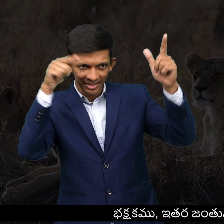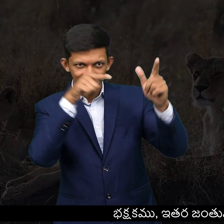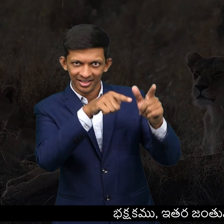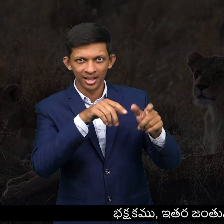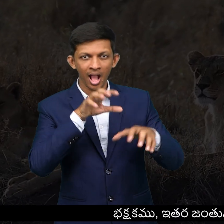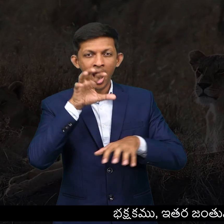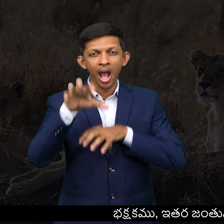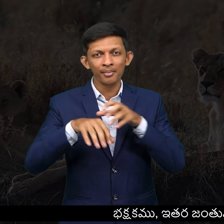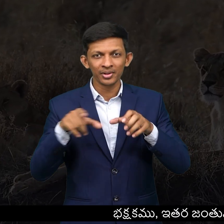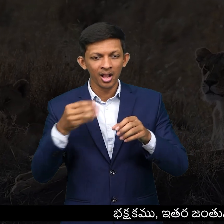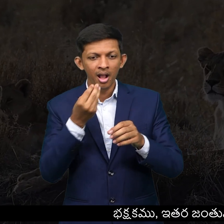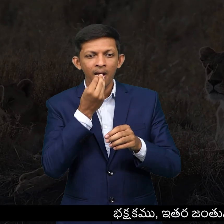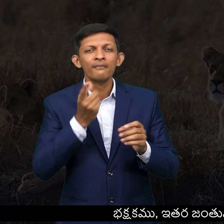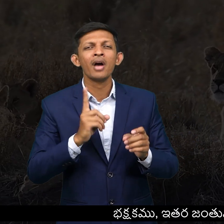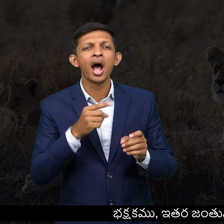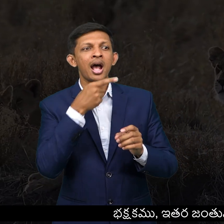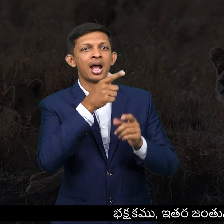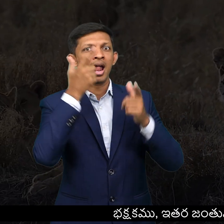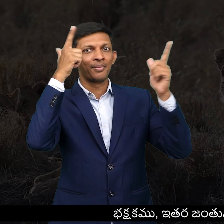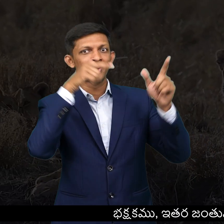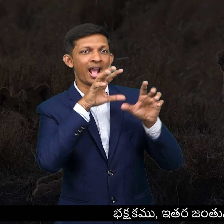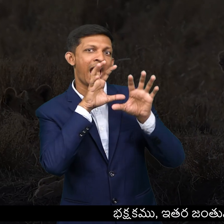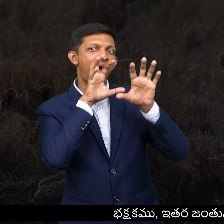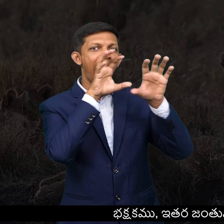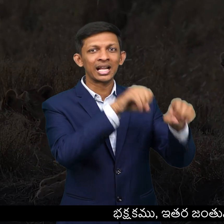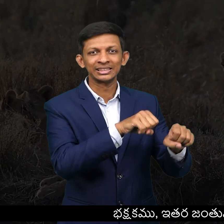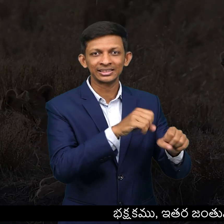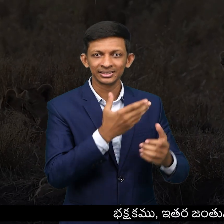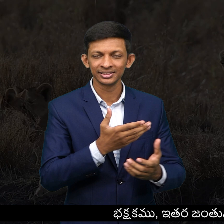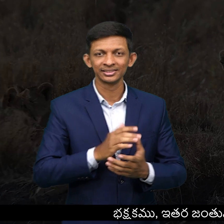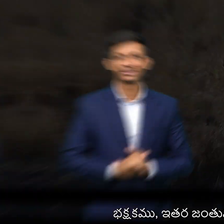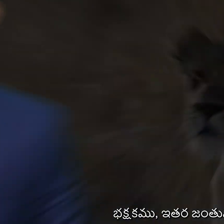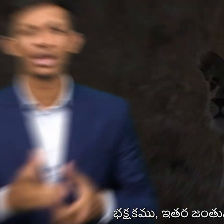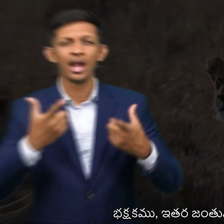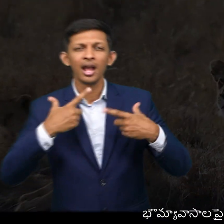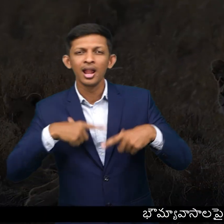భక్షకము. ఇతర జంతువులను చంపి తినే జంతువులు.